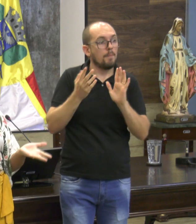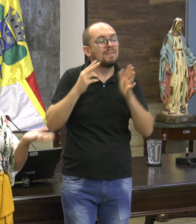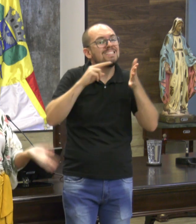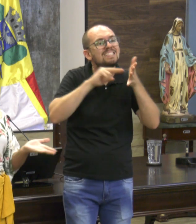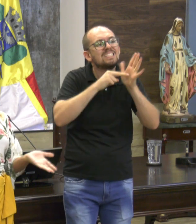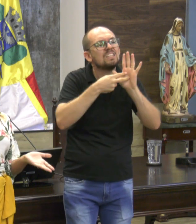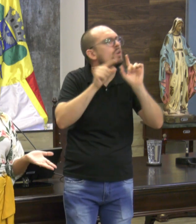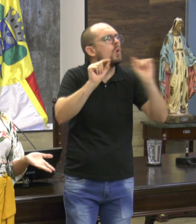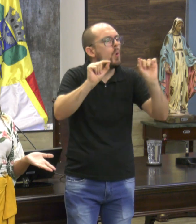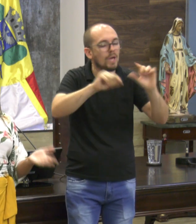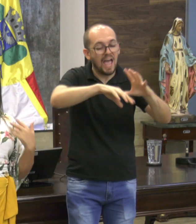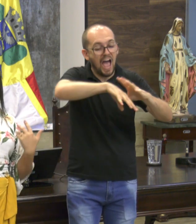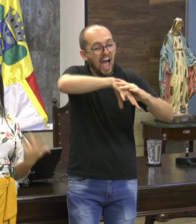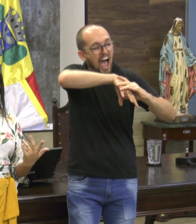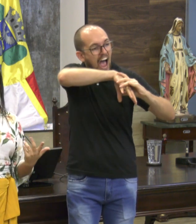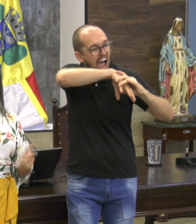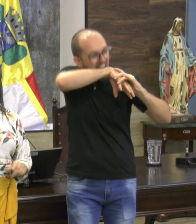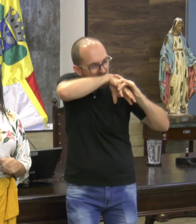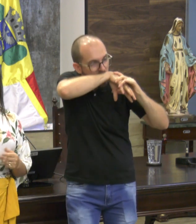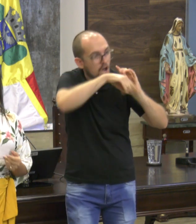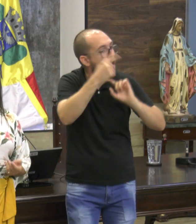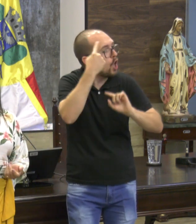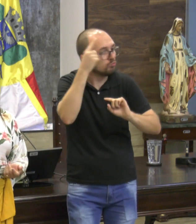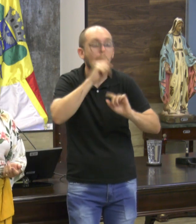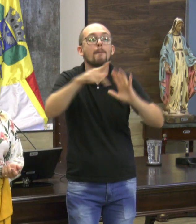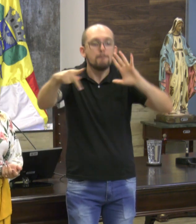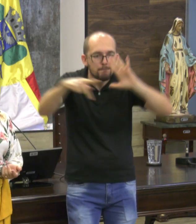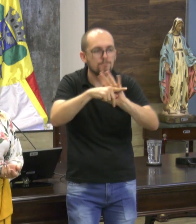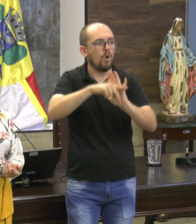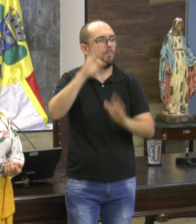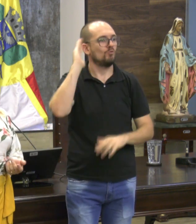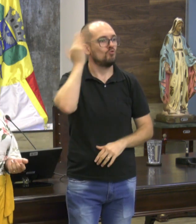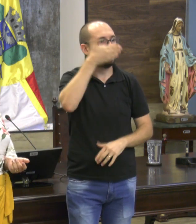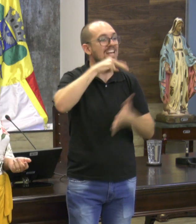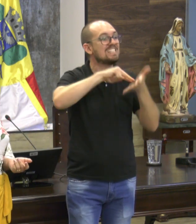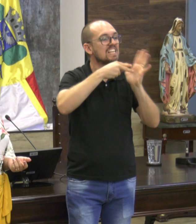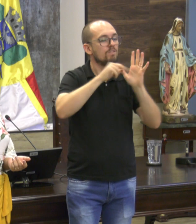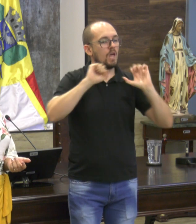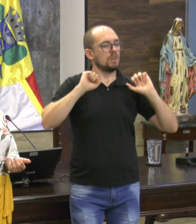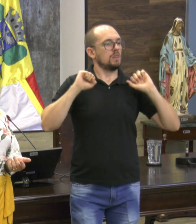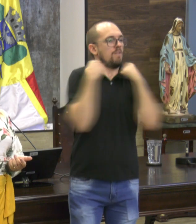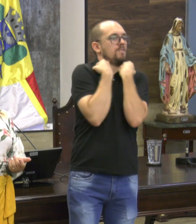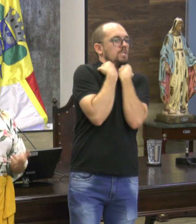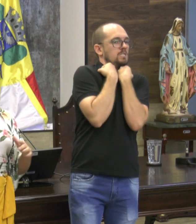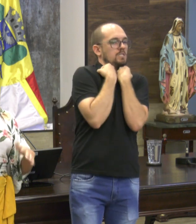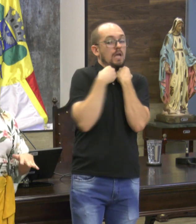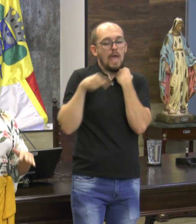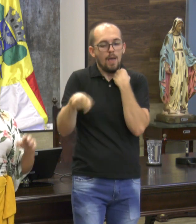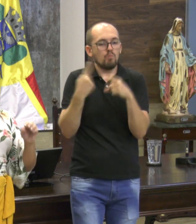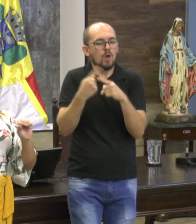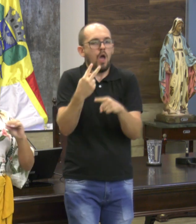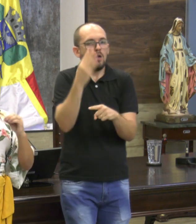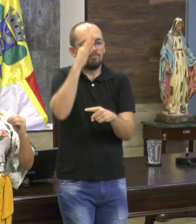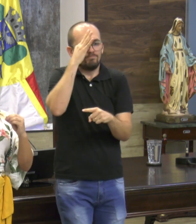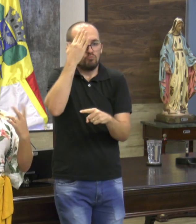tátil. Tem até um nome, né? E eu não sabia. Que se chama defesa tátil. Então, o